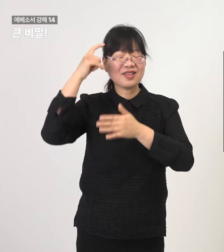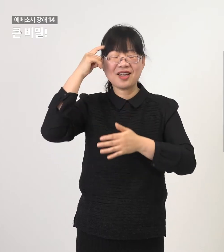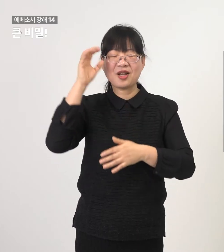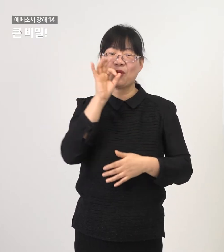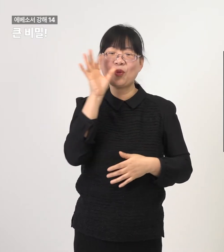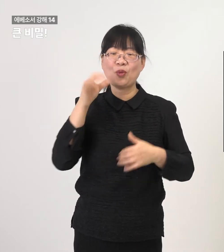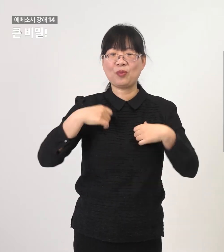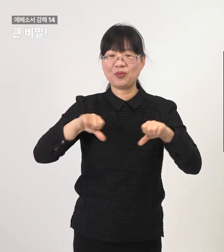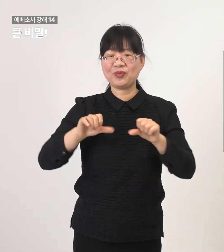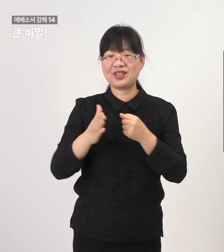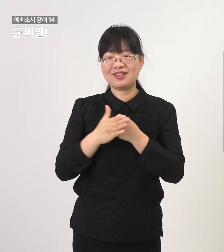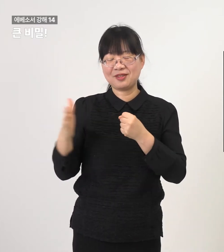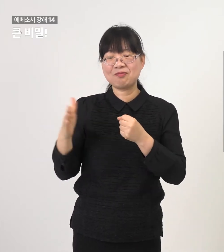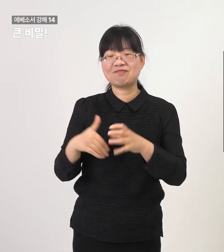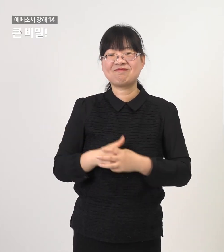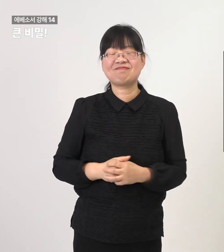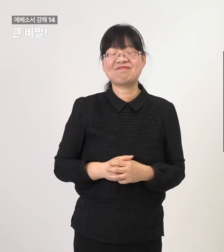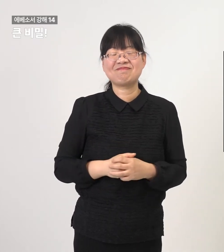있었기 때문에